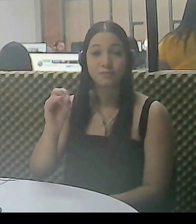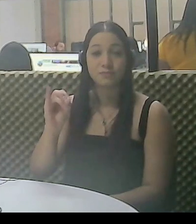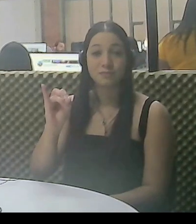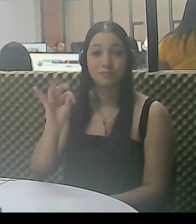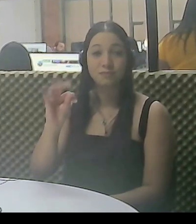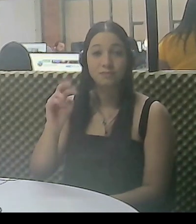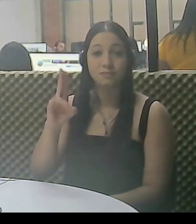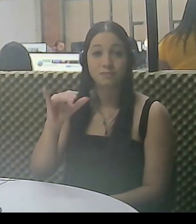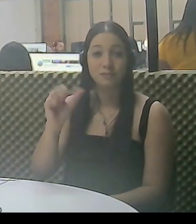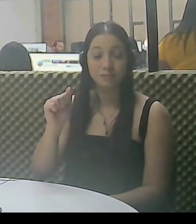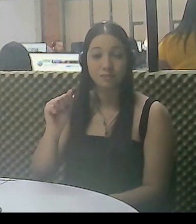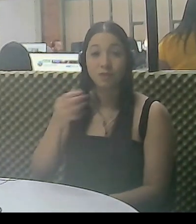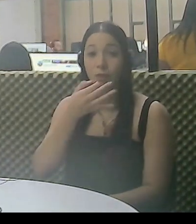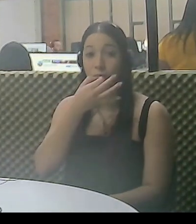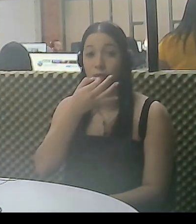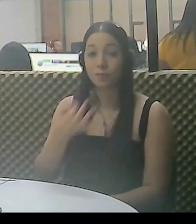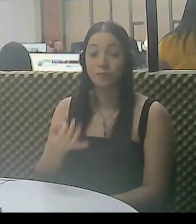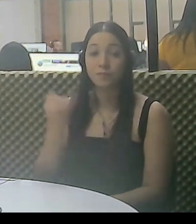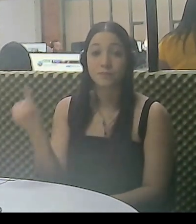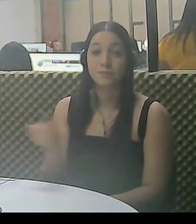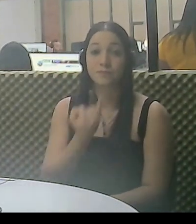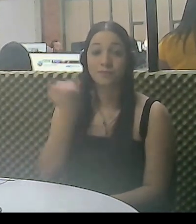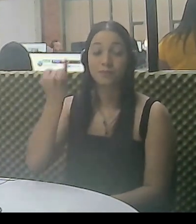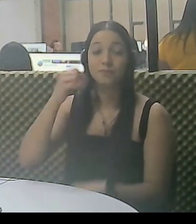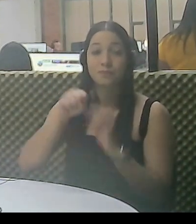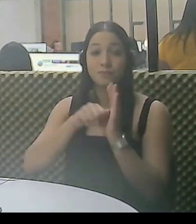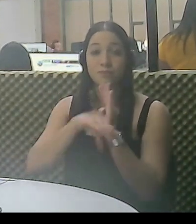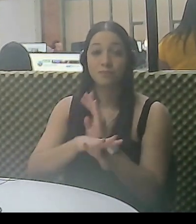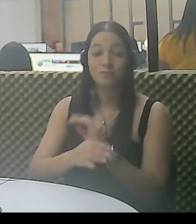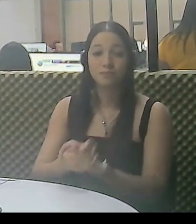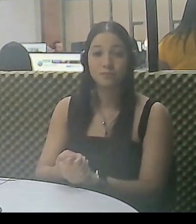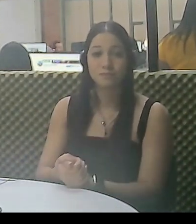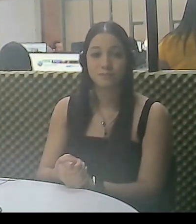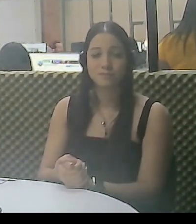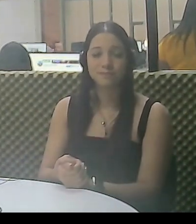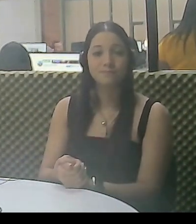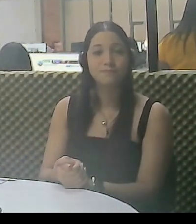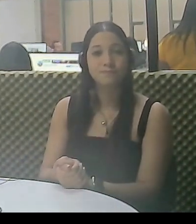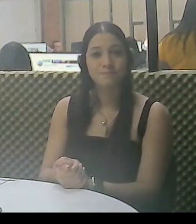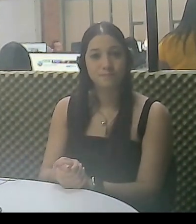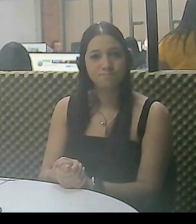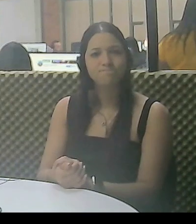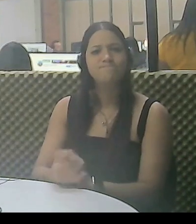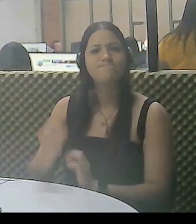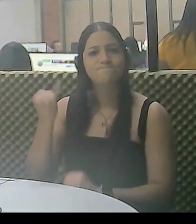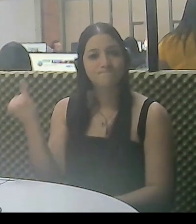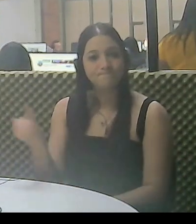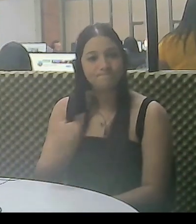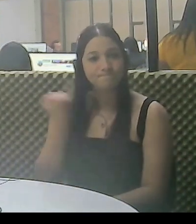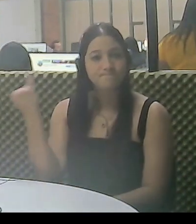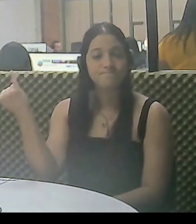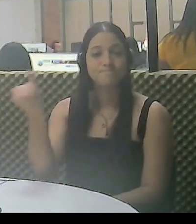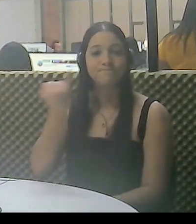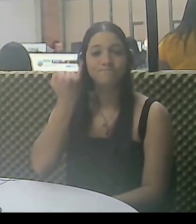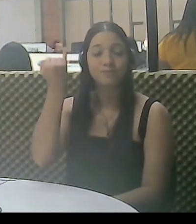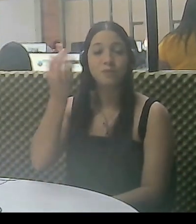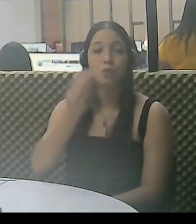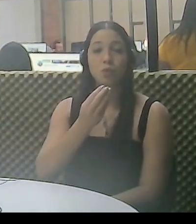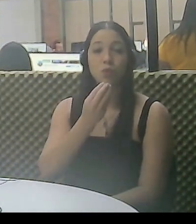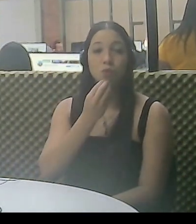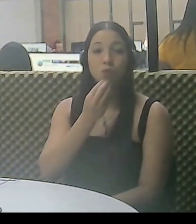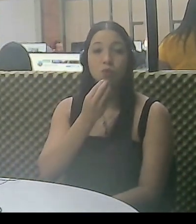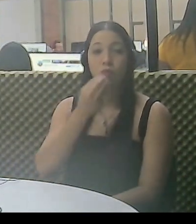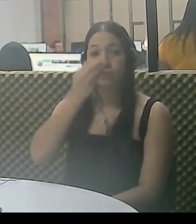Pinheiro, que comentou sobre a importância deste benefício. Então, é de grande importância essa oportunidade